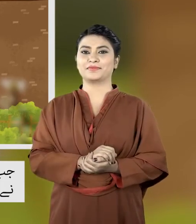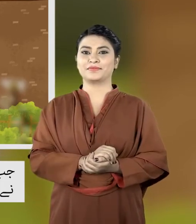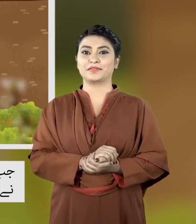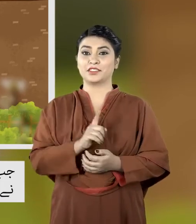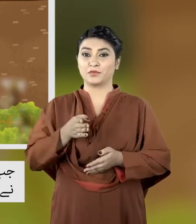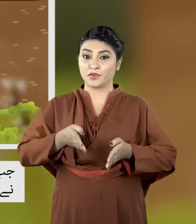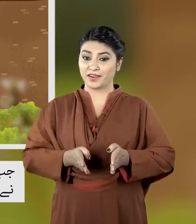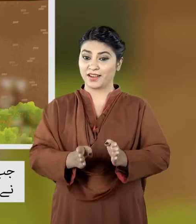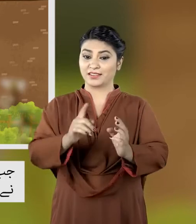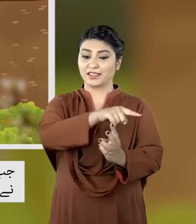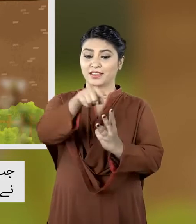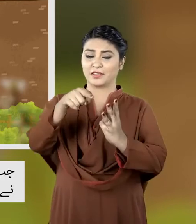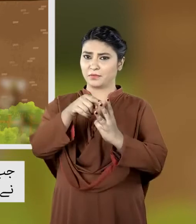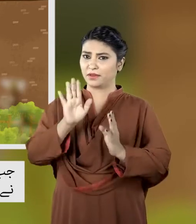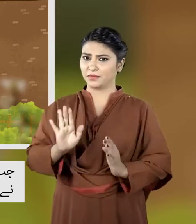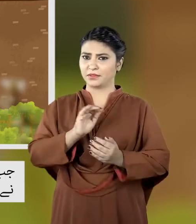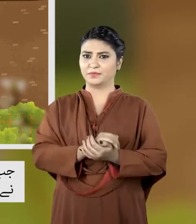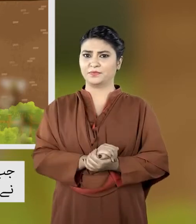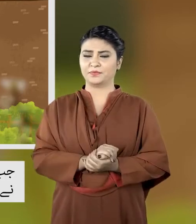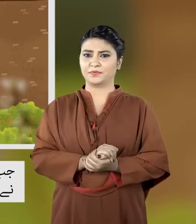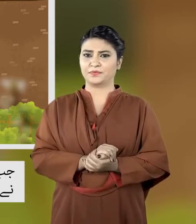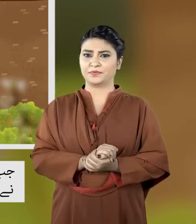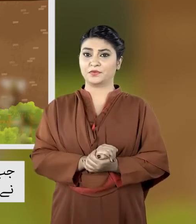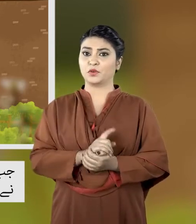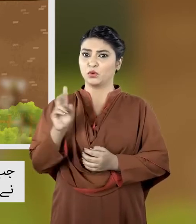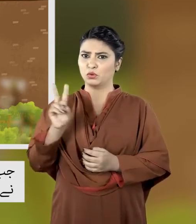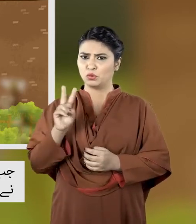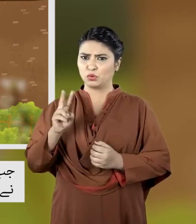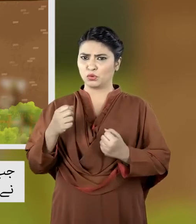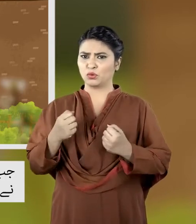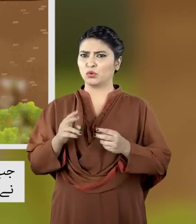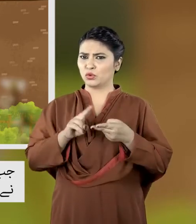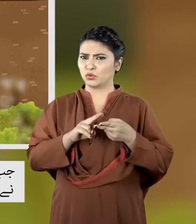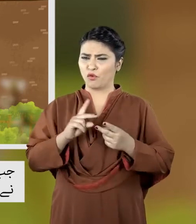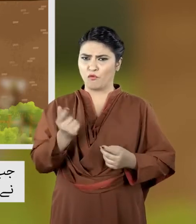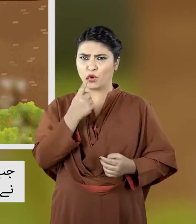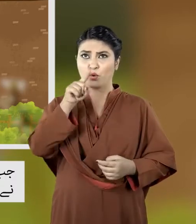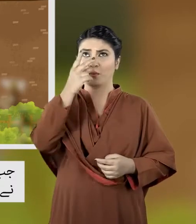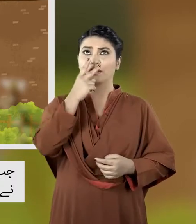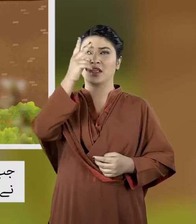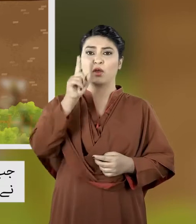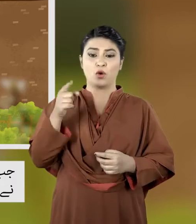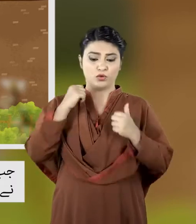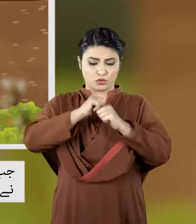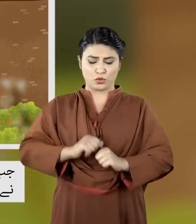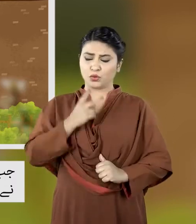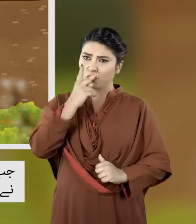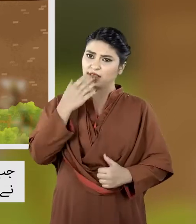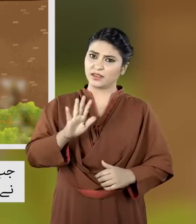جب وہ راستے کے وسط پہ تھا، اور دونوں دوستوں نے فوراً اوپر دیکھا اور اس کے کوٹ کو دیکھ